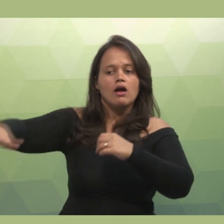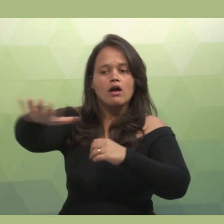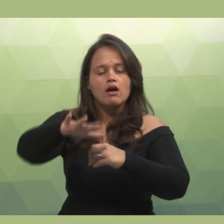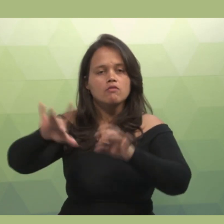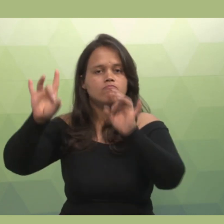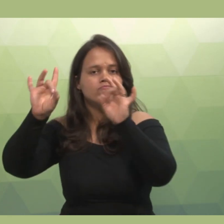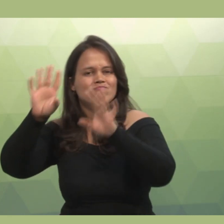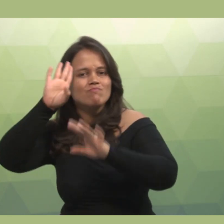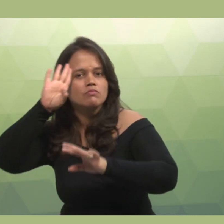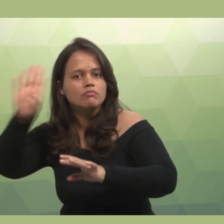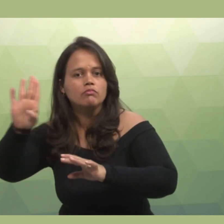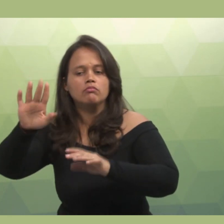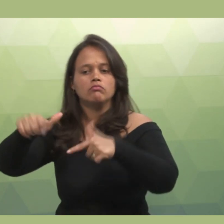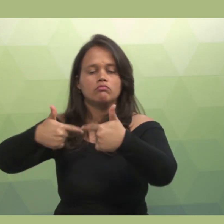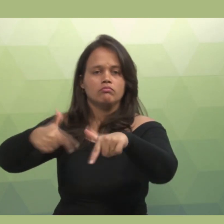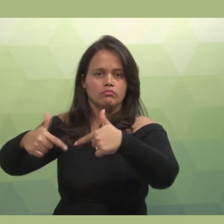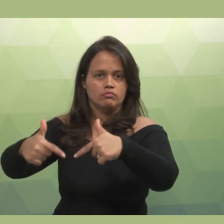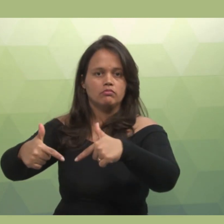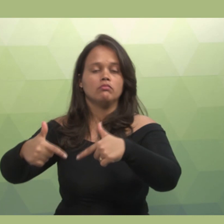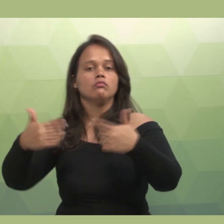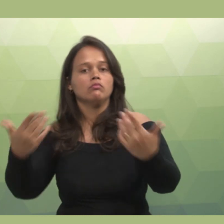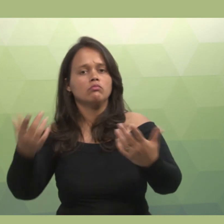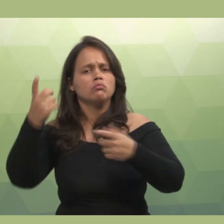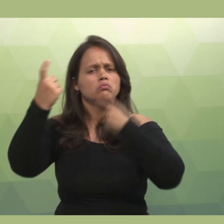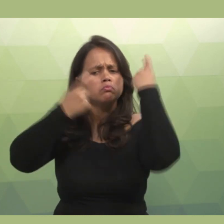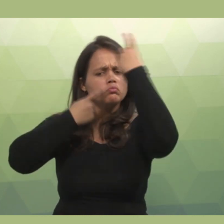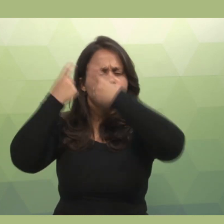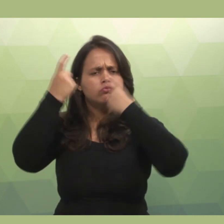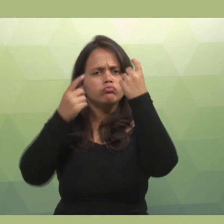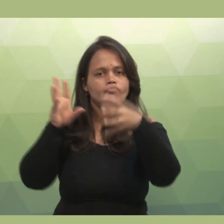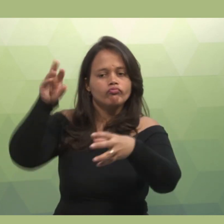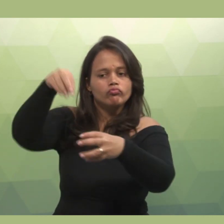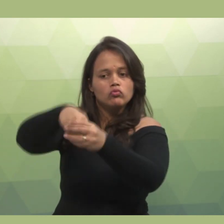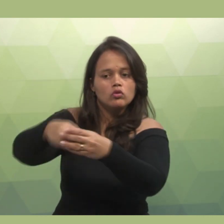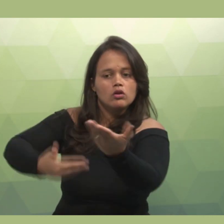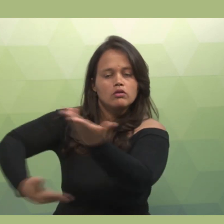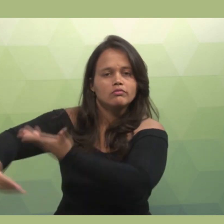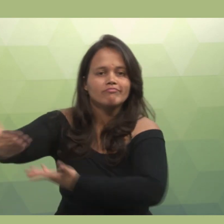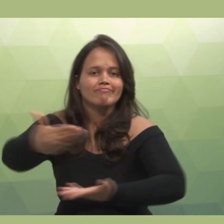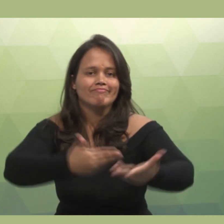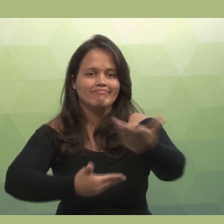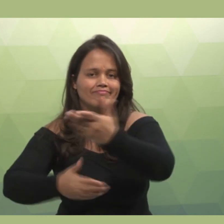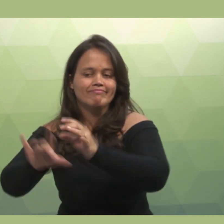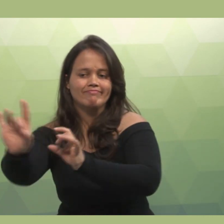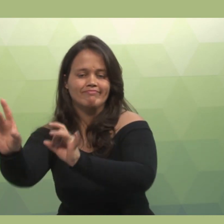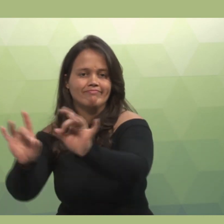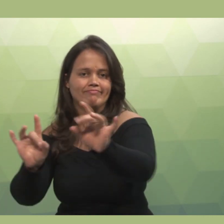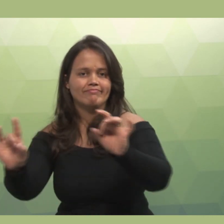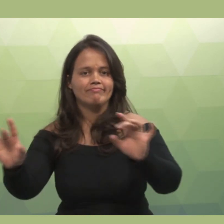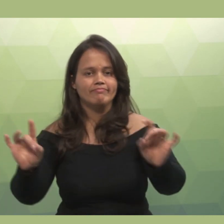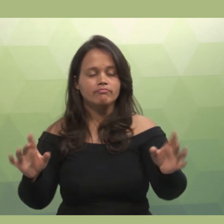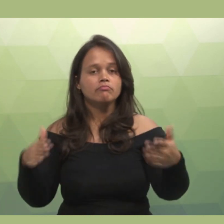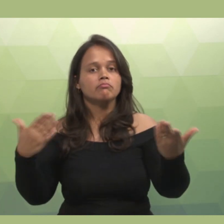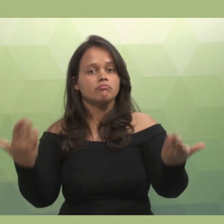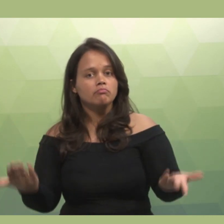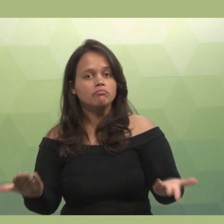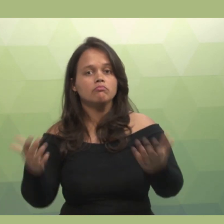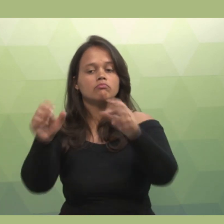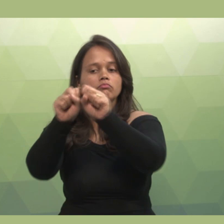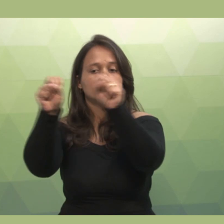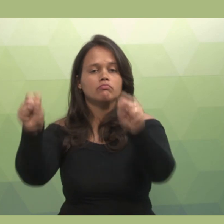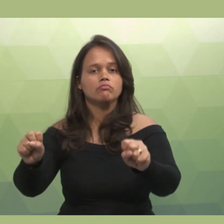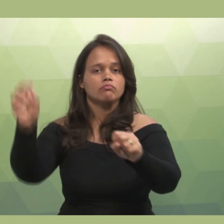áreas prioritárias de atuação e na preocupação em instituir um regime de colaboração entre os